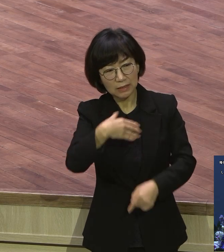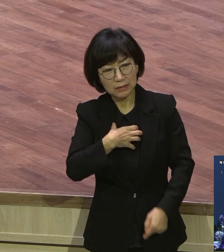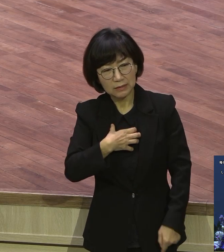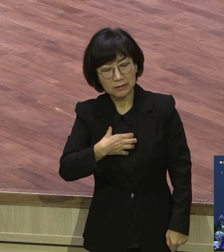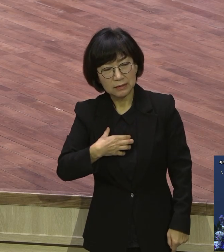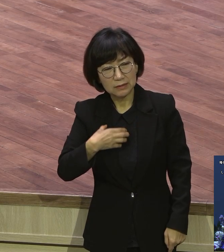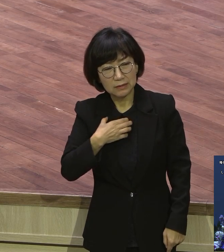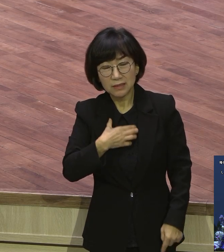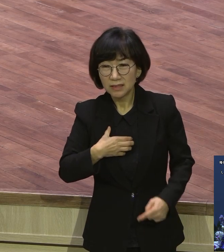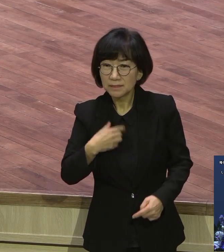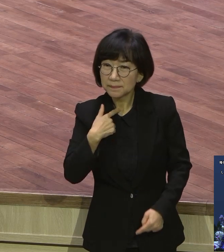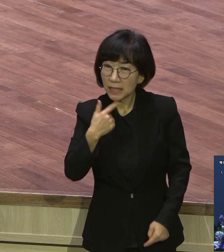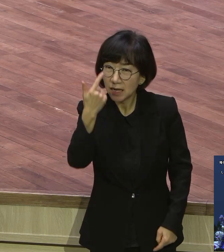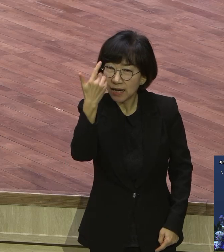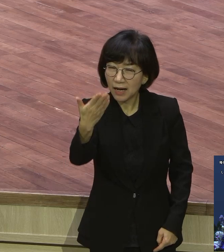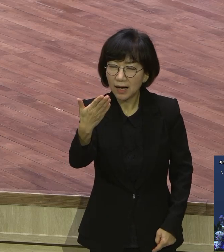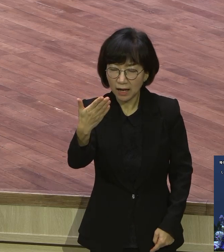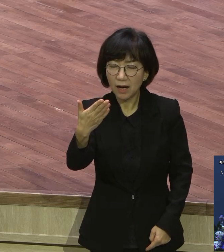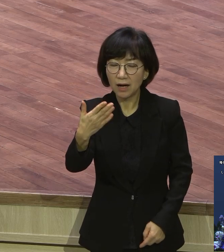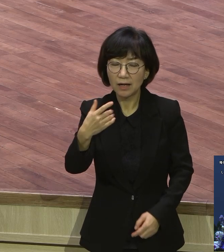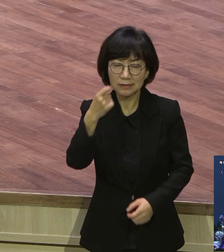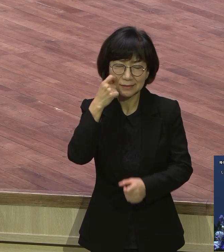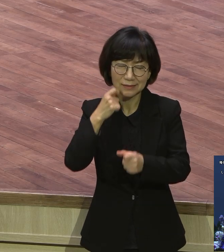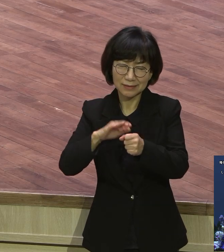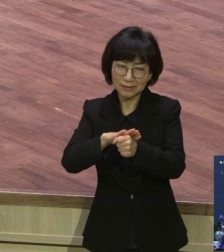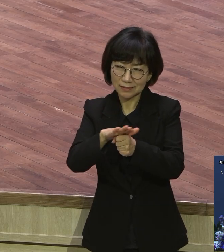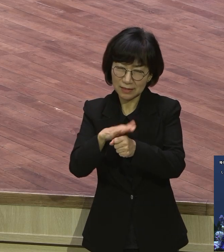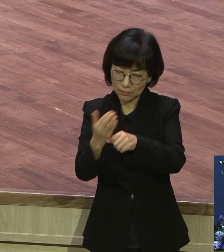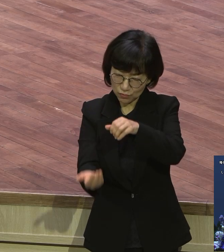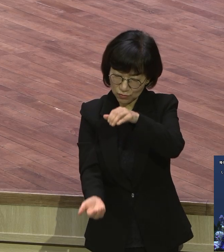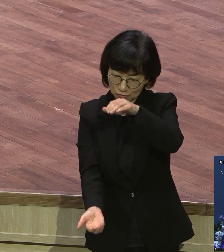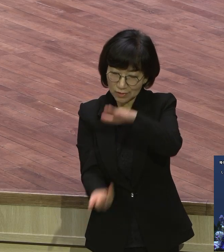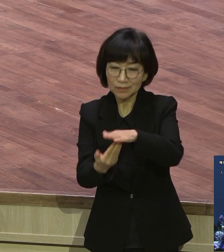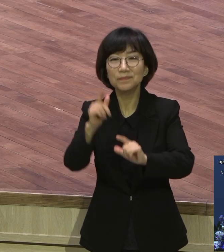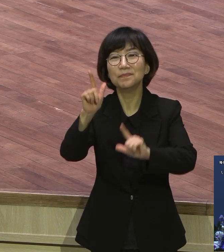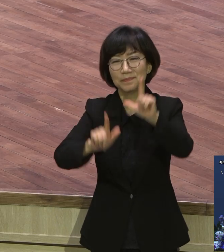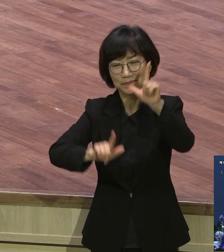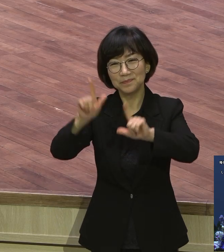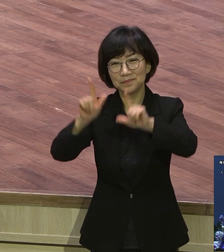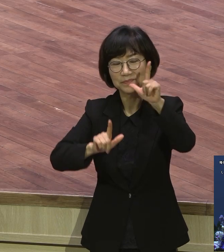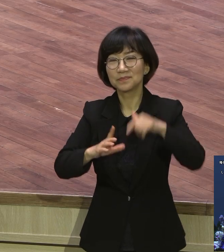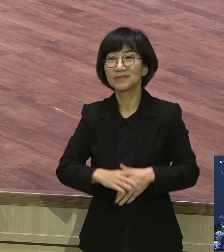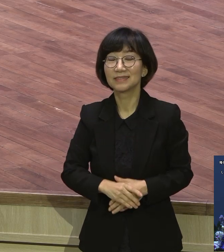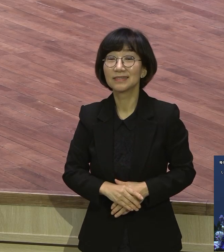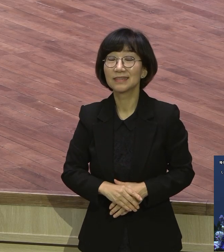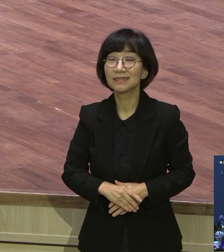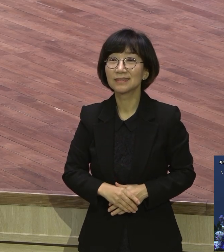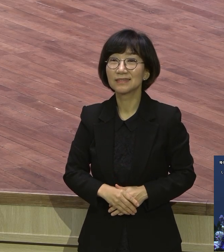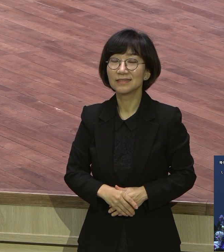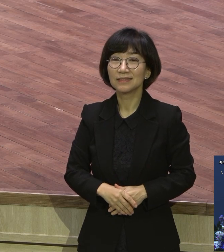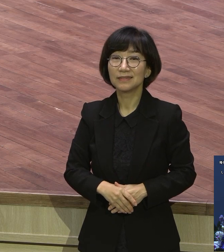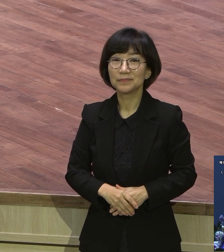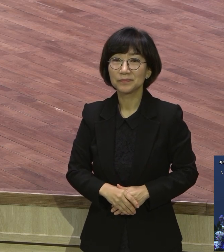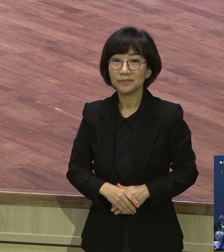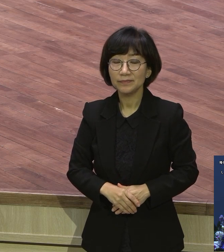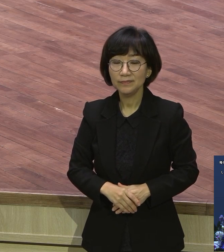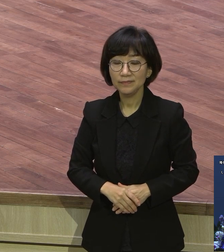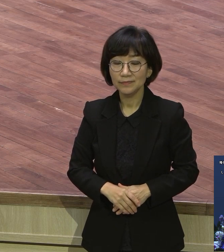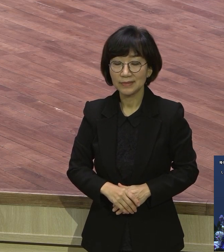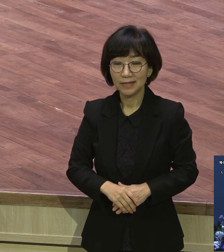최고의 극률이 최고의 최고의 극률이 극률이에요 그래서 우리 전도자가 가는